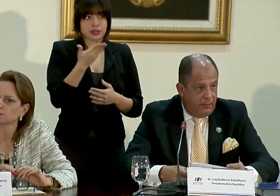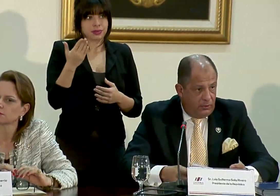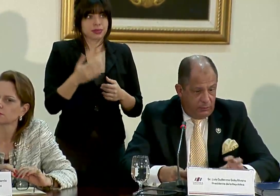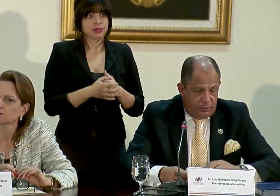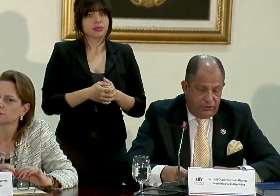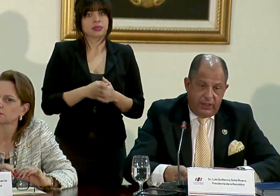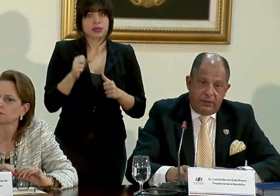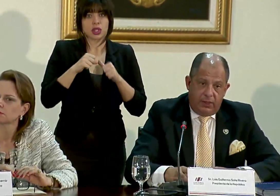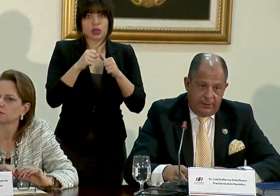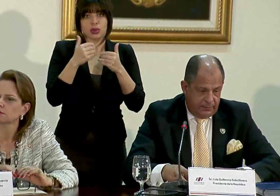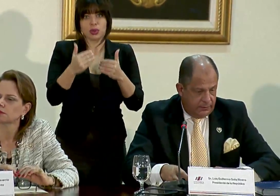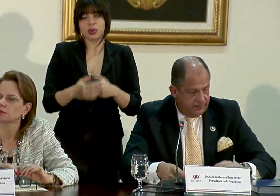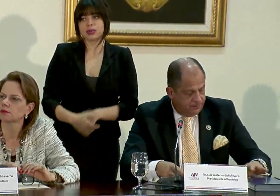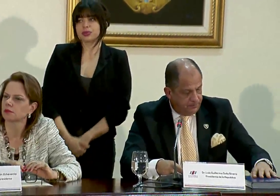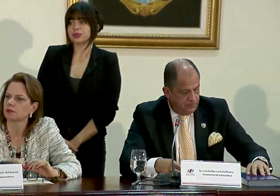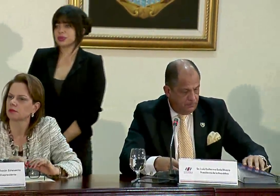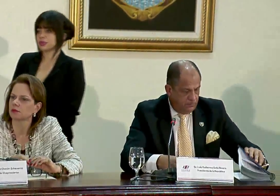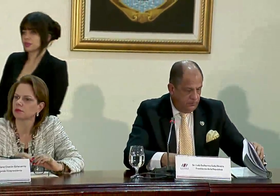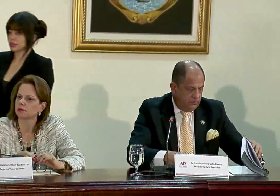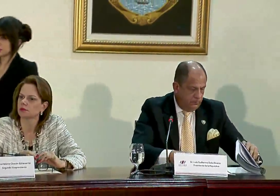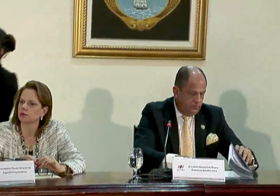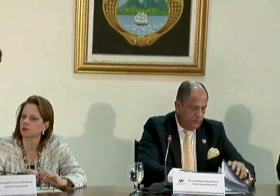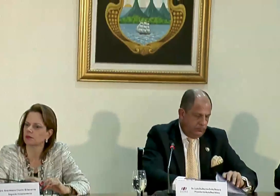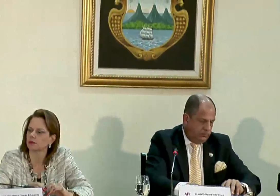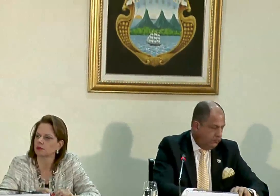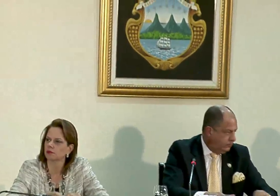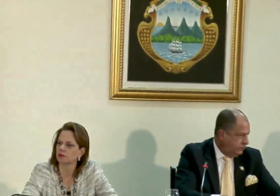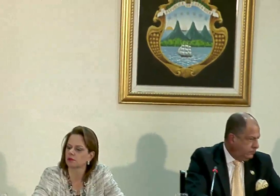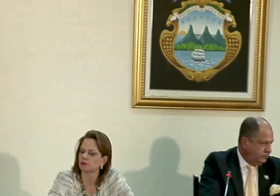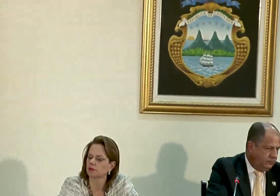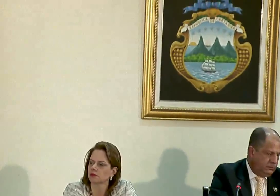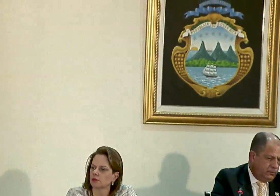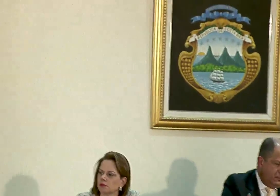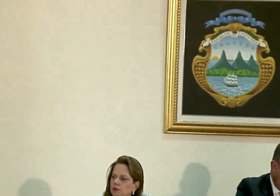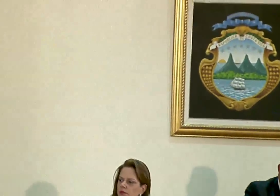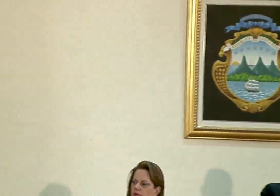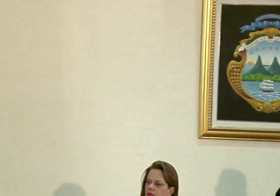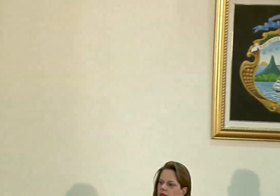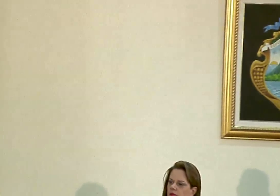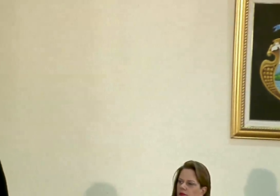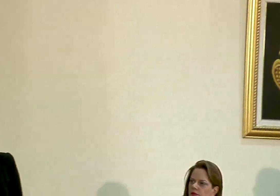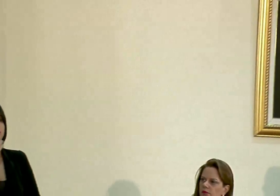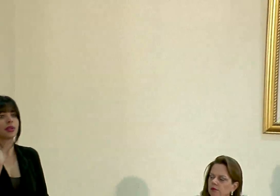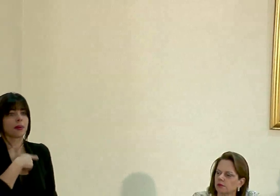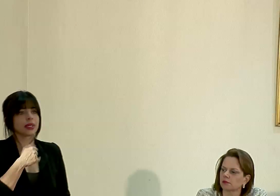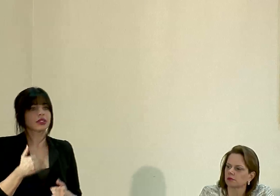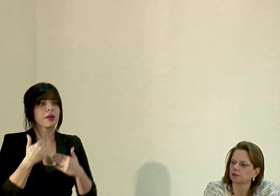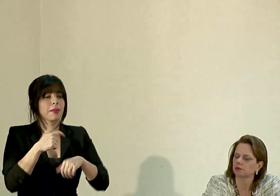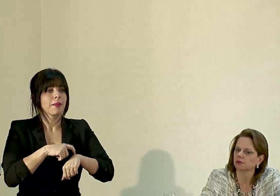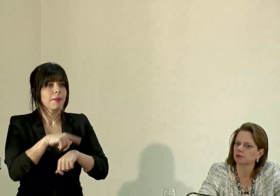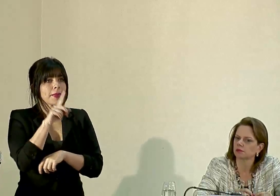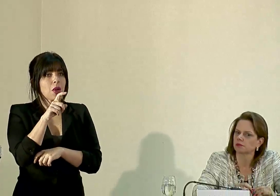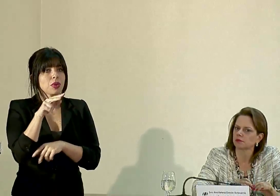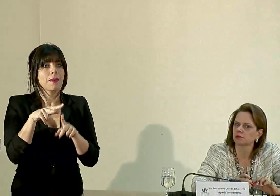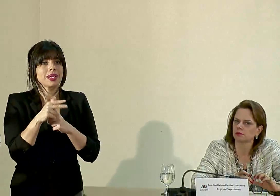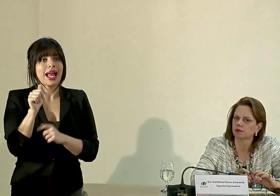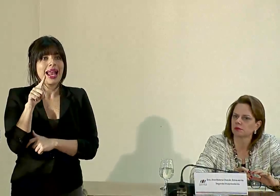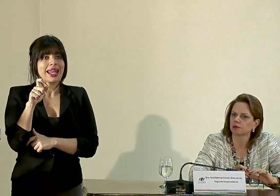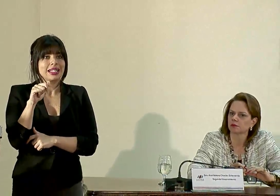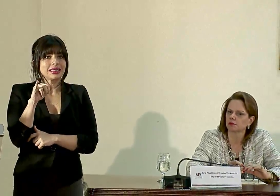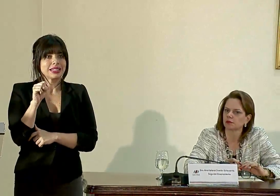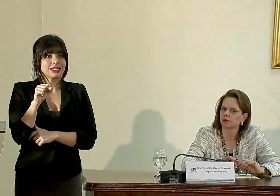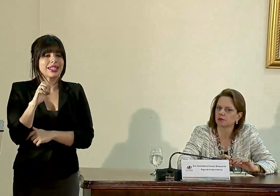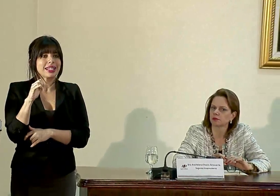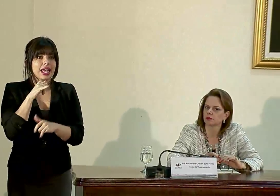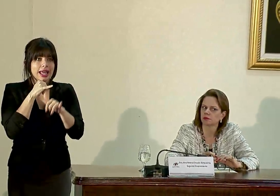ahora sí podemos proceder. Muchas gracias, señor presidente. Vamos a iniciar un periodo de preguntas. Iniciamos con Alexis Jiménez de